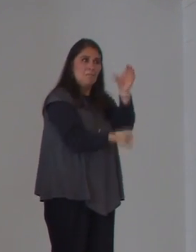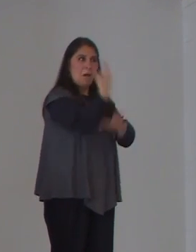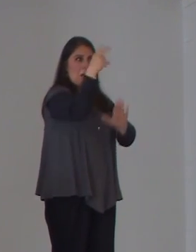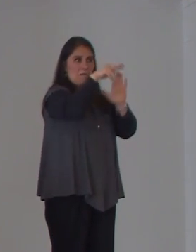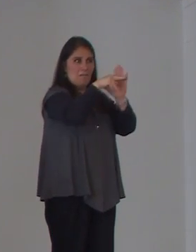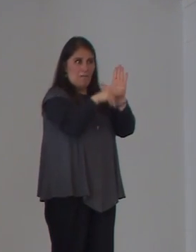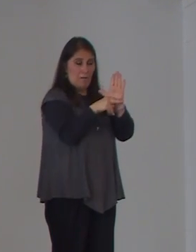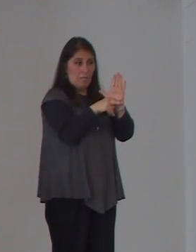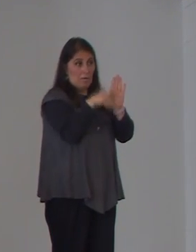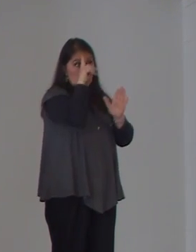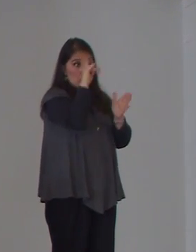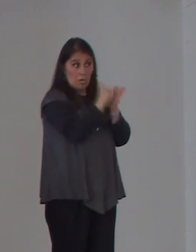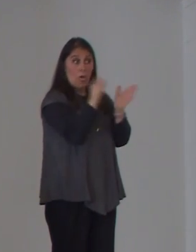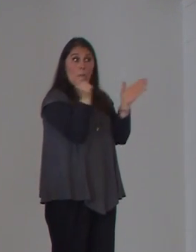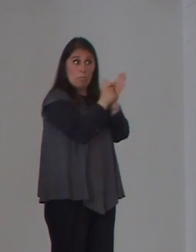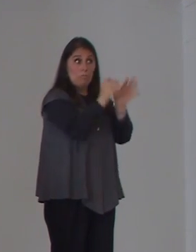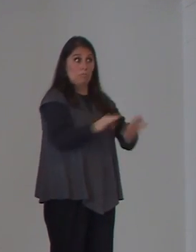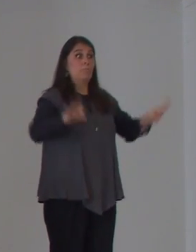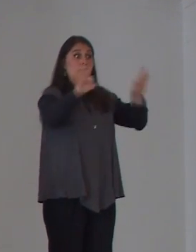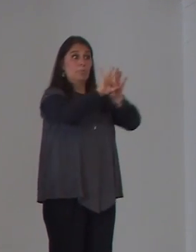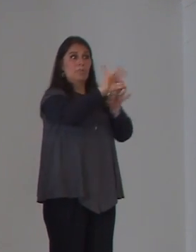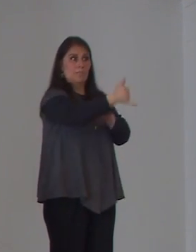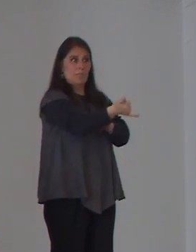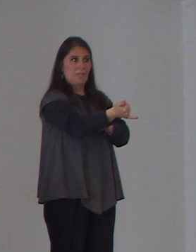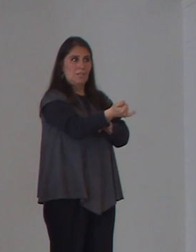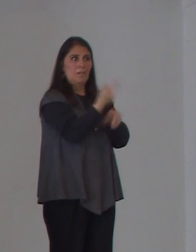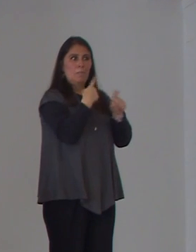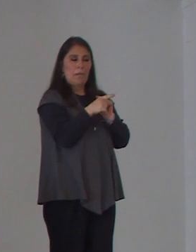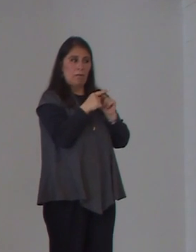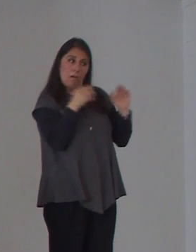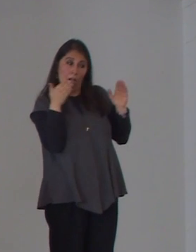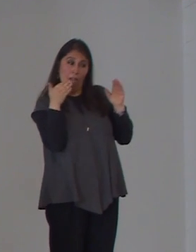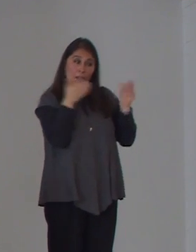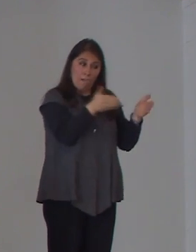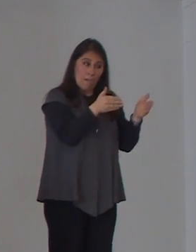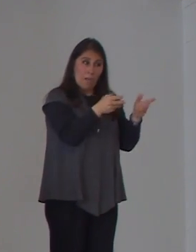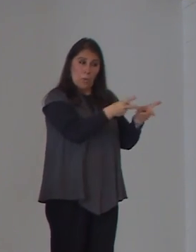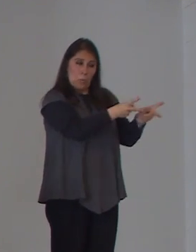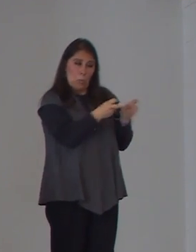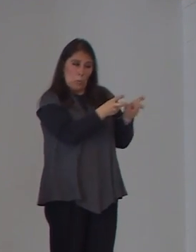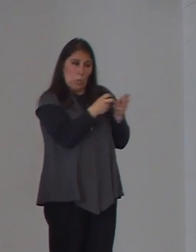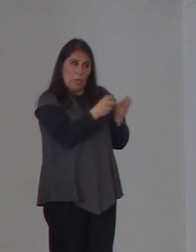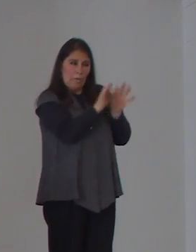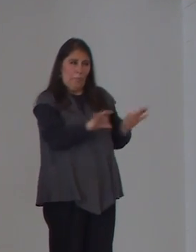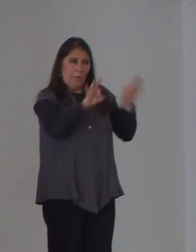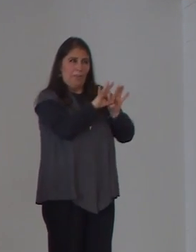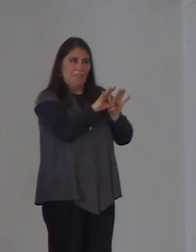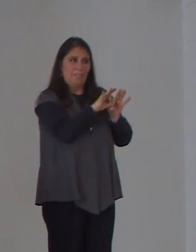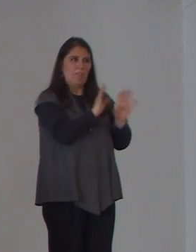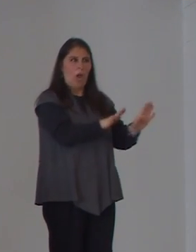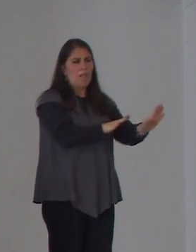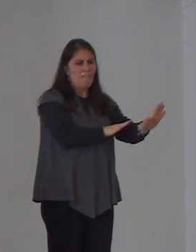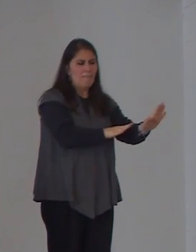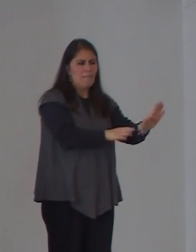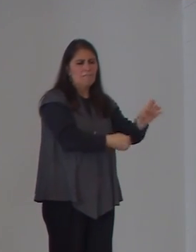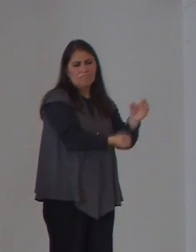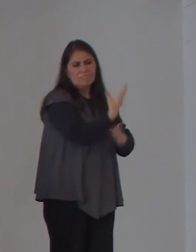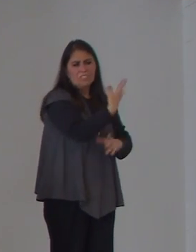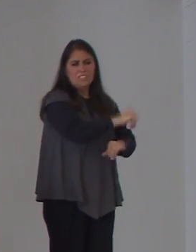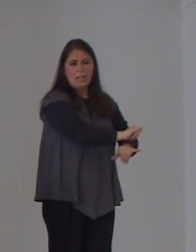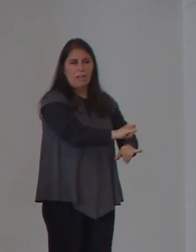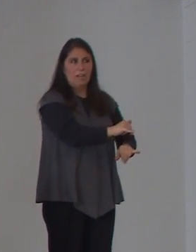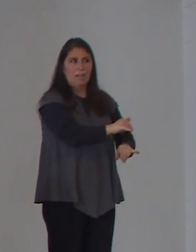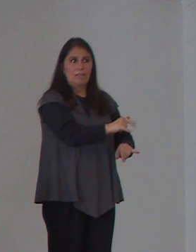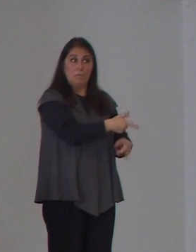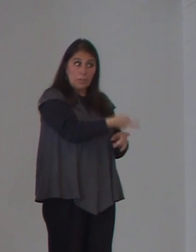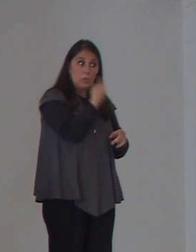importante, pero a la cual no le hemos sacado el fruto suficiente. Entonces me parece que eso